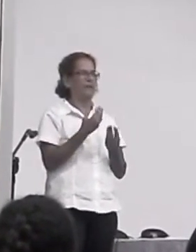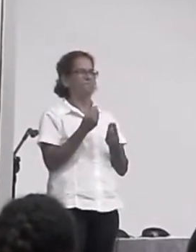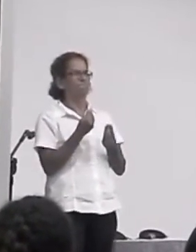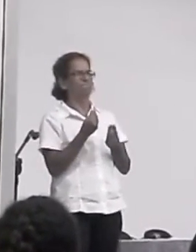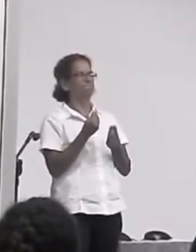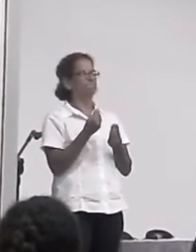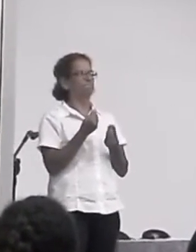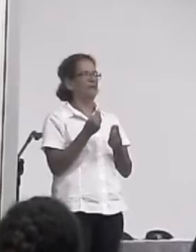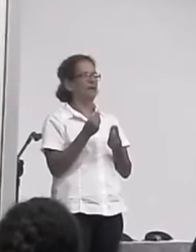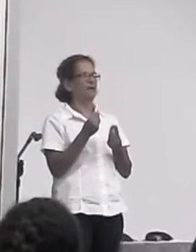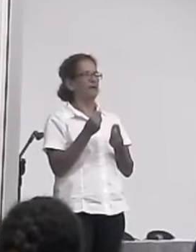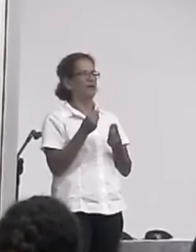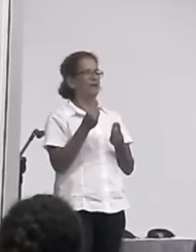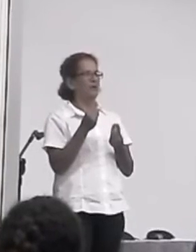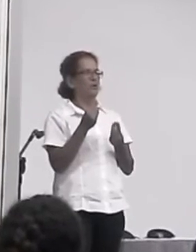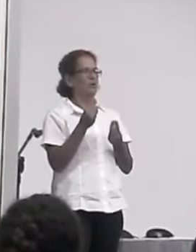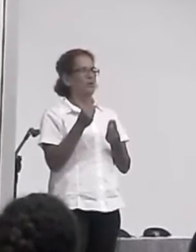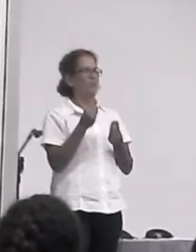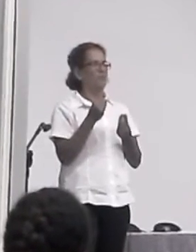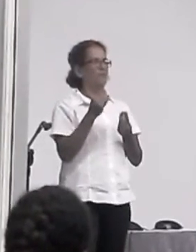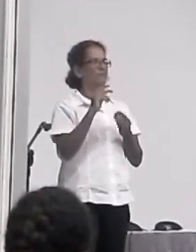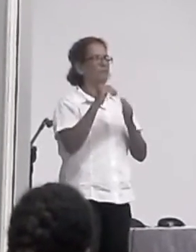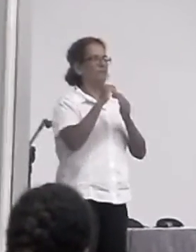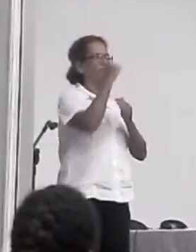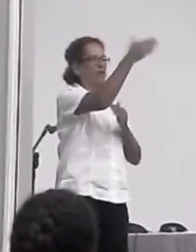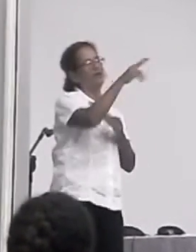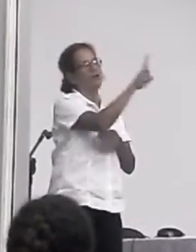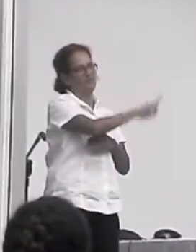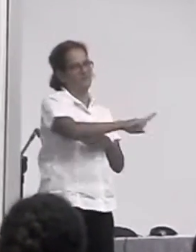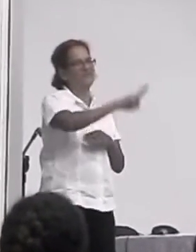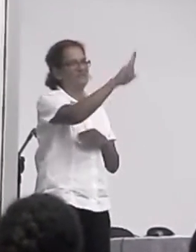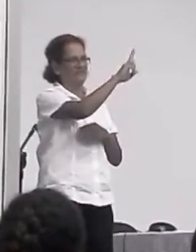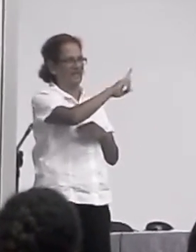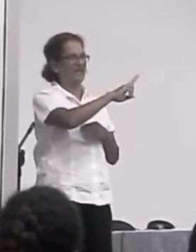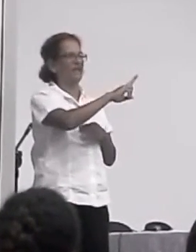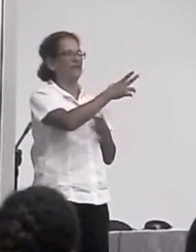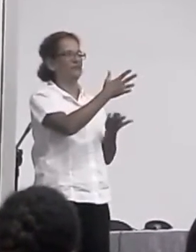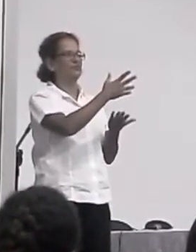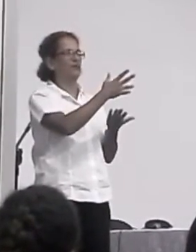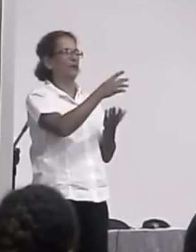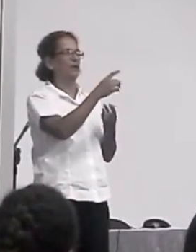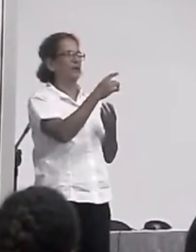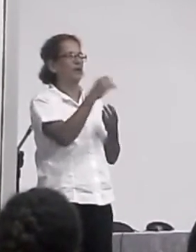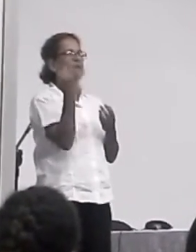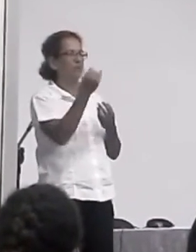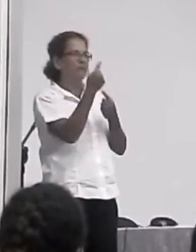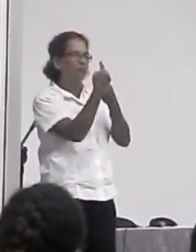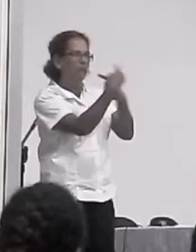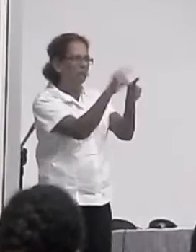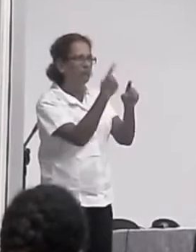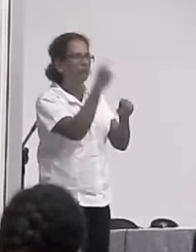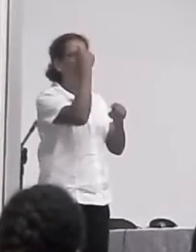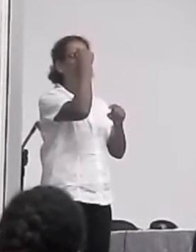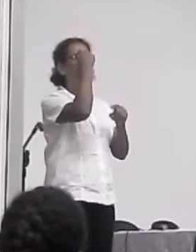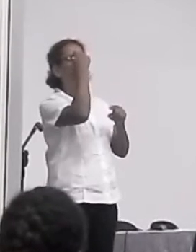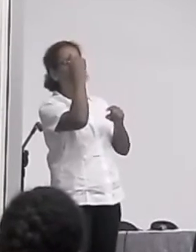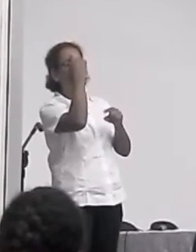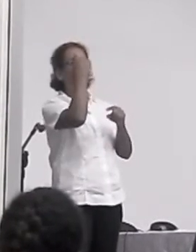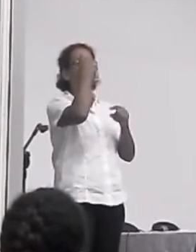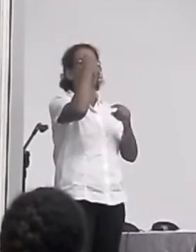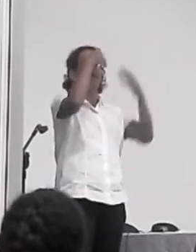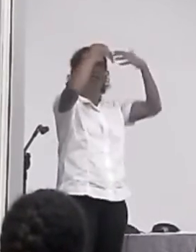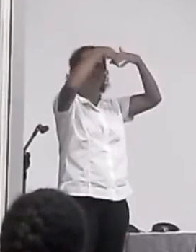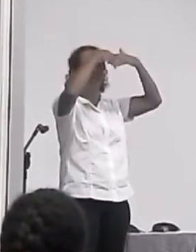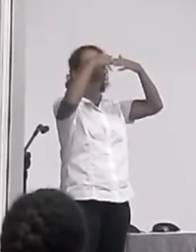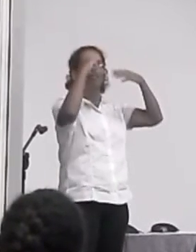da universidade, mas eu acho que é bom a gente criar aquelas alternativas, criar pensamento com risco, cria mais